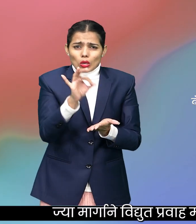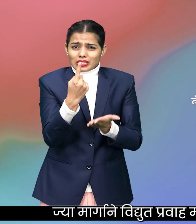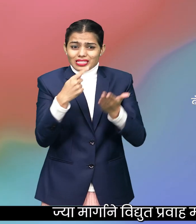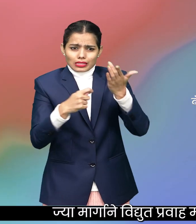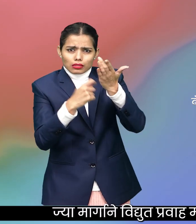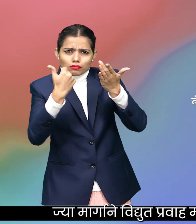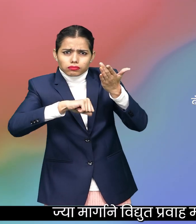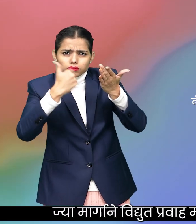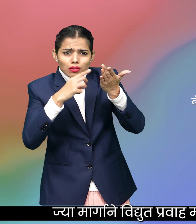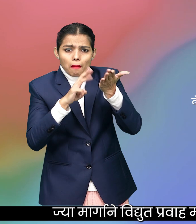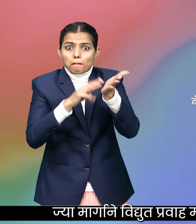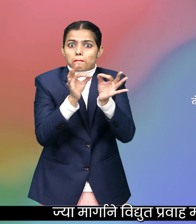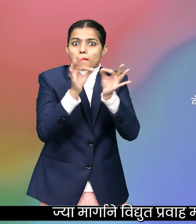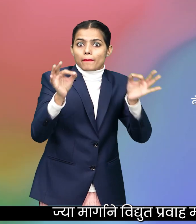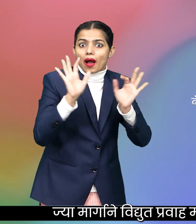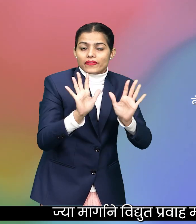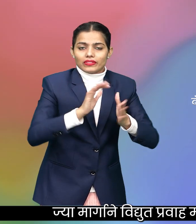असतो.